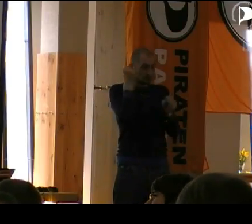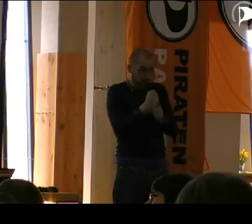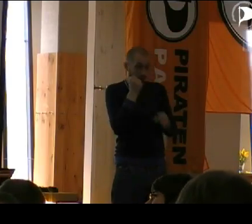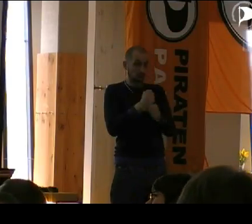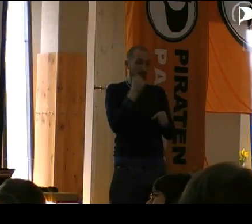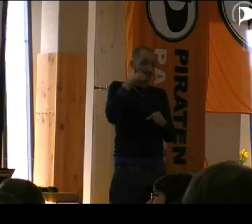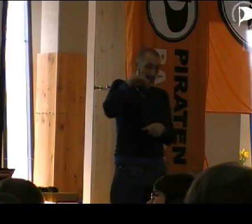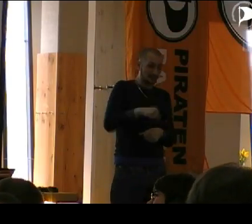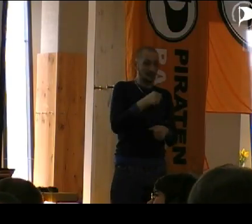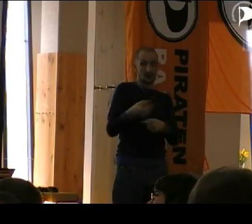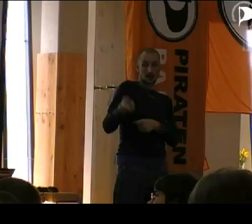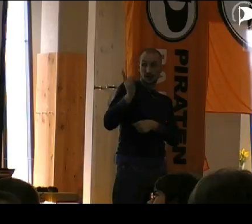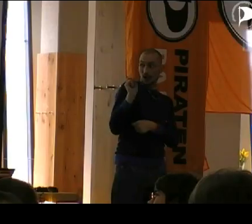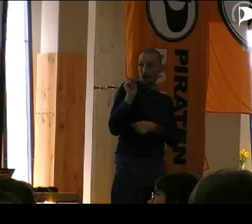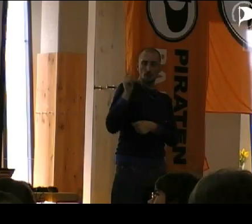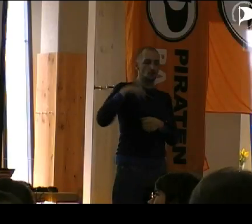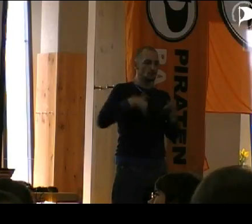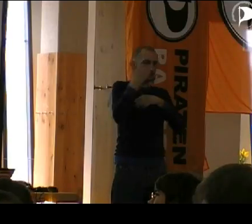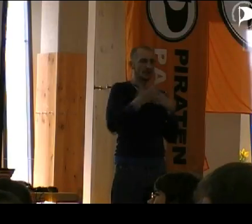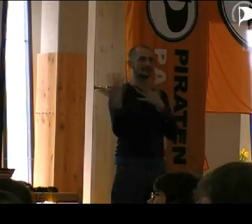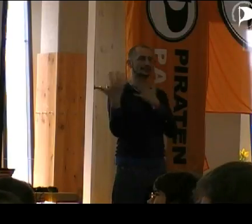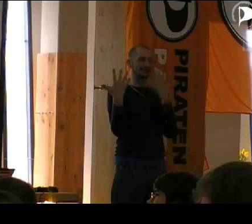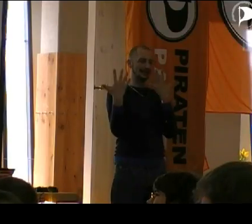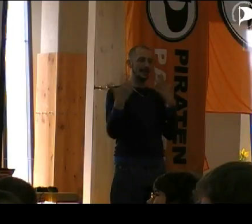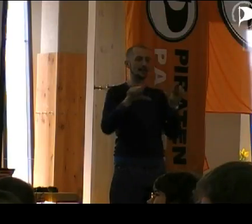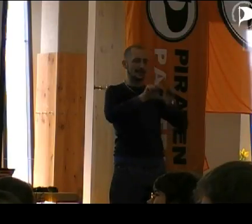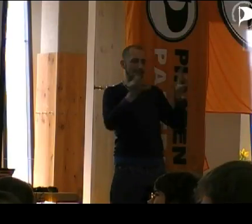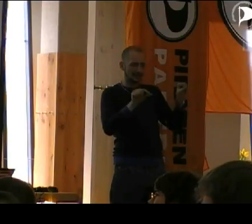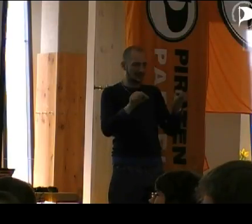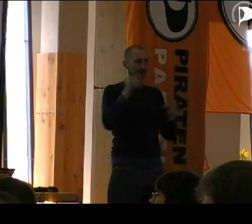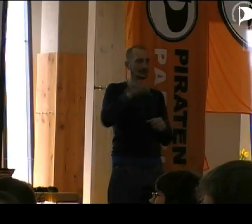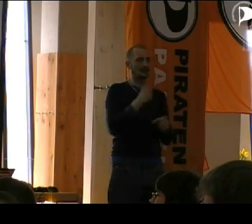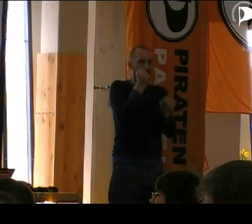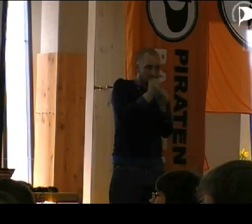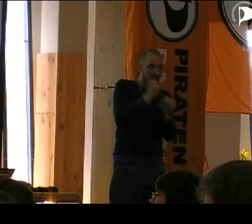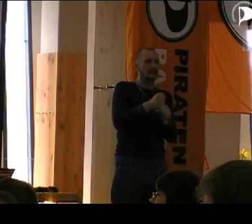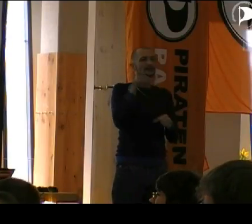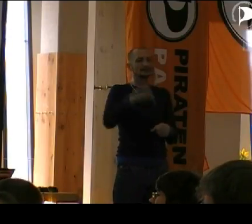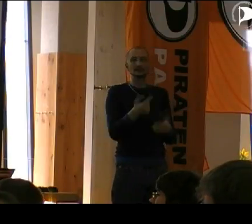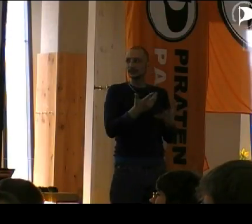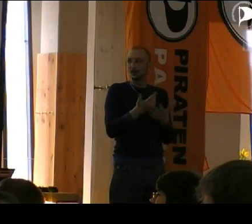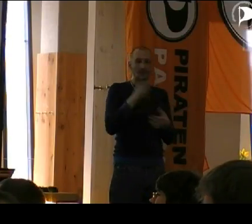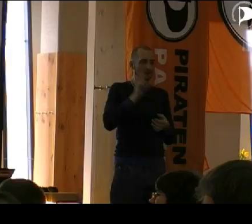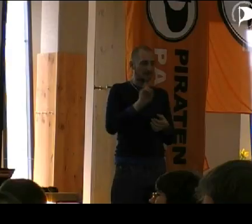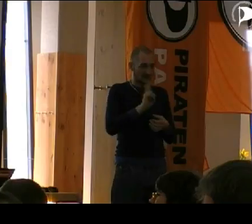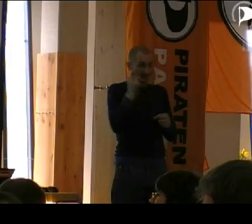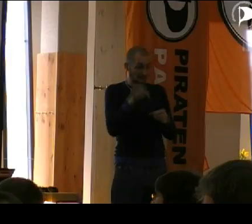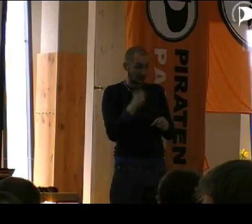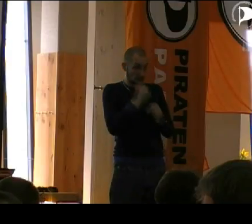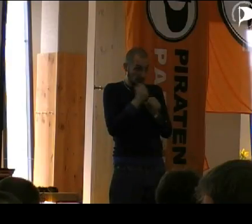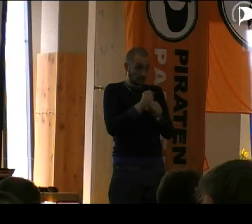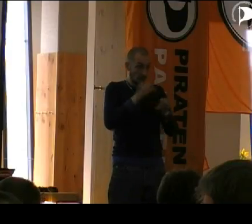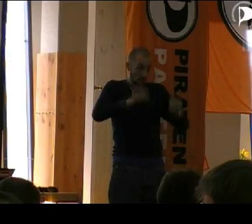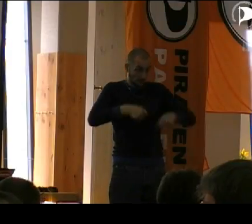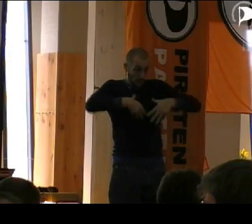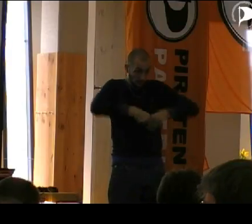im letzten jahr ist pro tag über ccps bearbeitet system aus ist schon eigentlich was anfällt also wer sich da noch meine ist der muss ja wissen